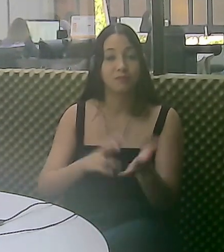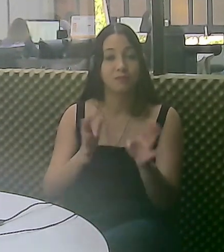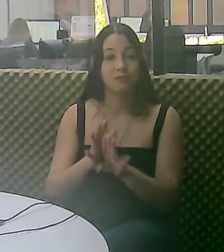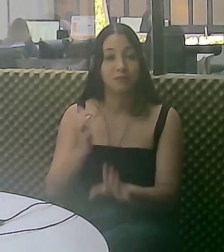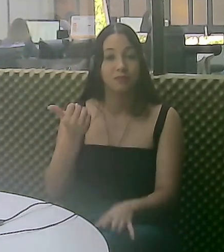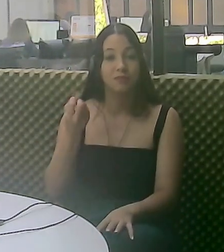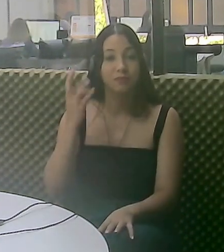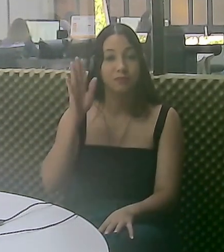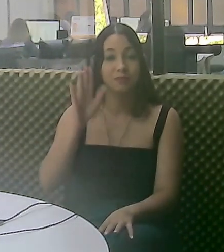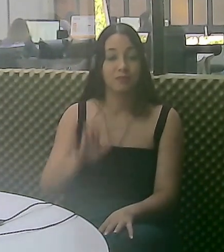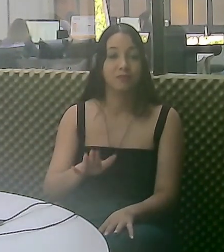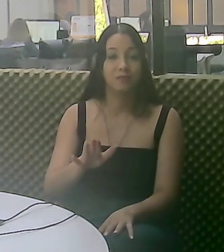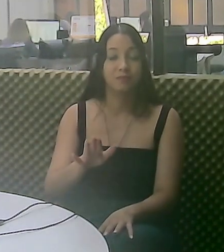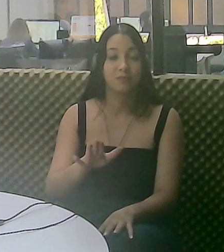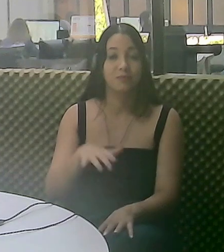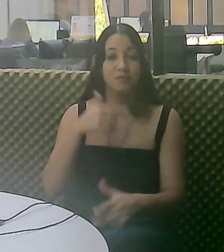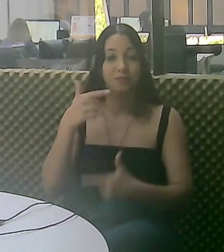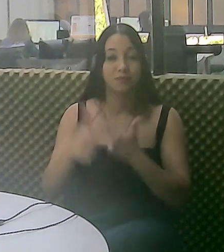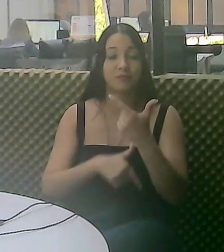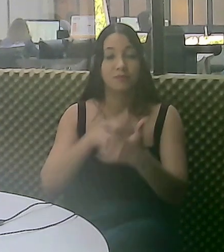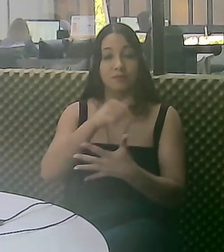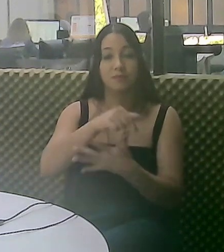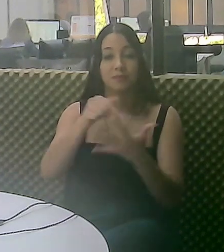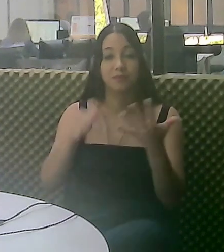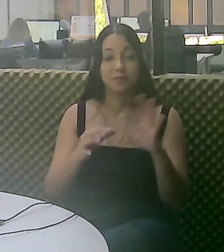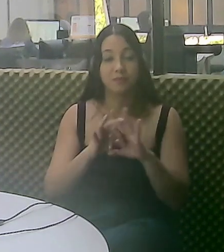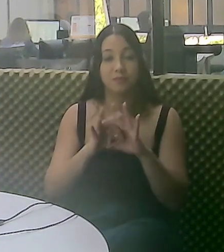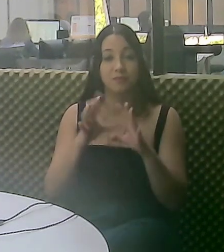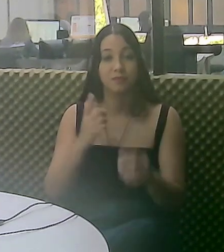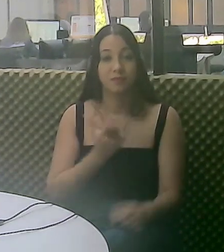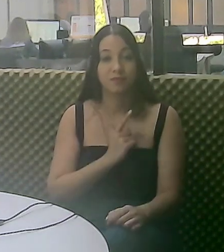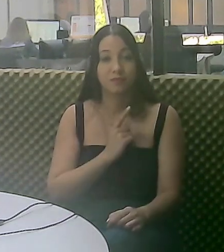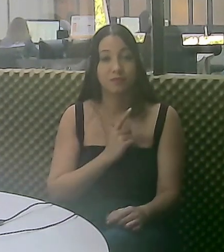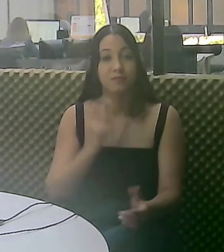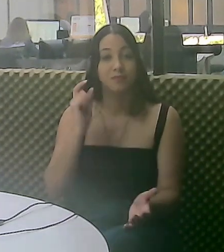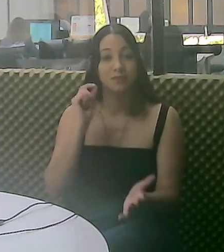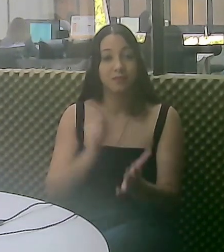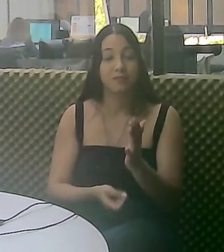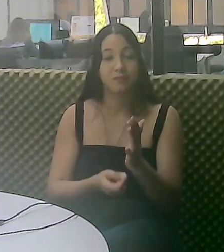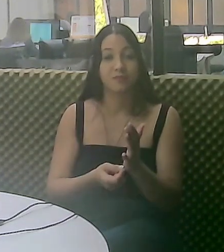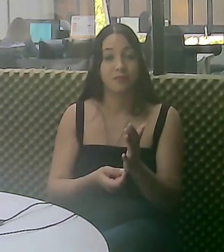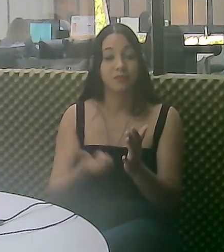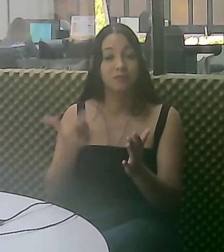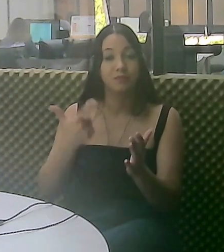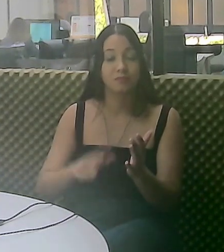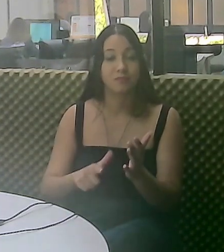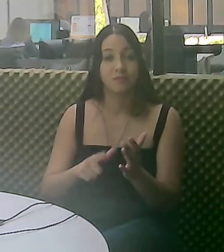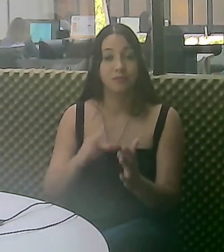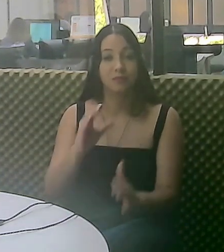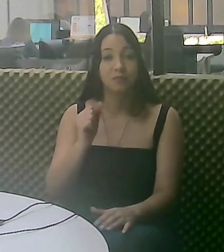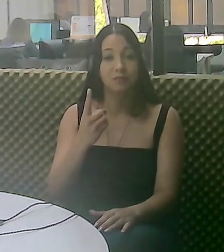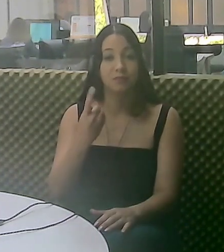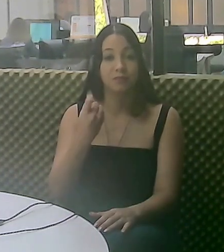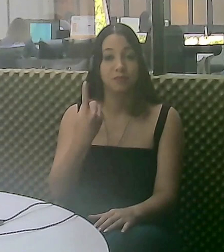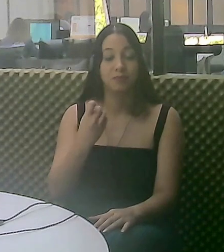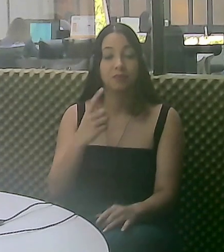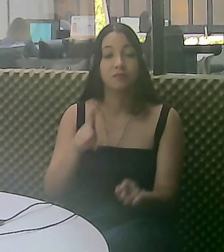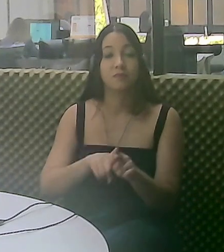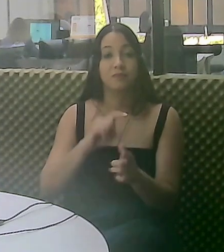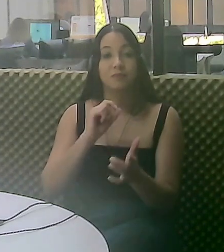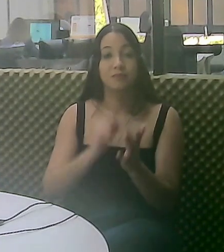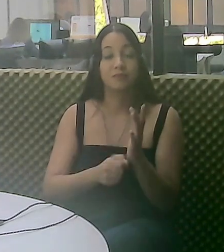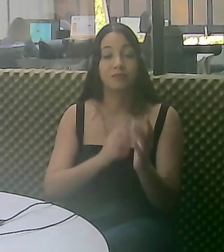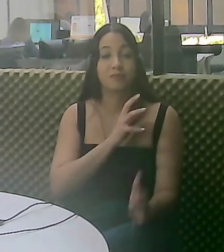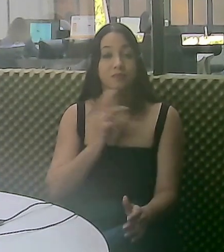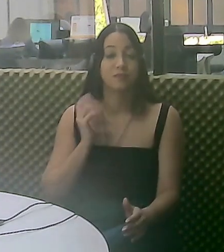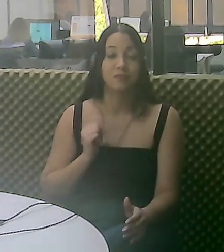1 da tarde. Entre os serviços disponibilizados estão cadastramento e recadastramento do CadÚnico, inscrição no